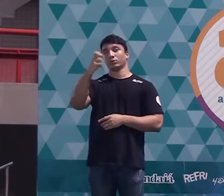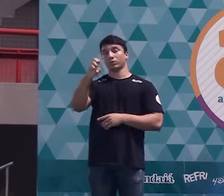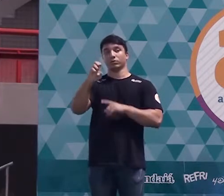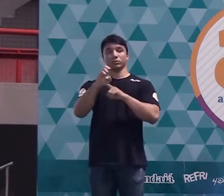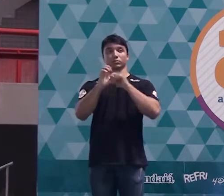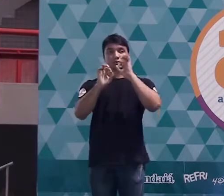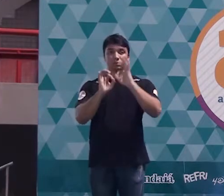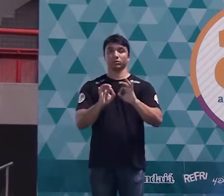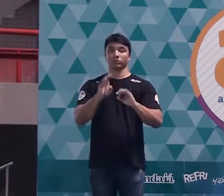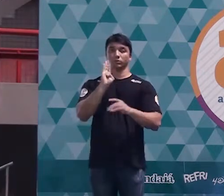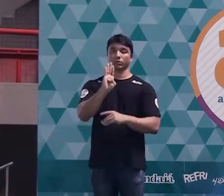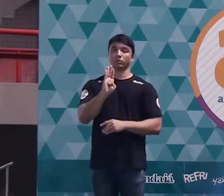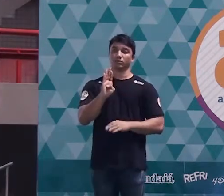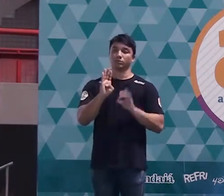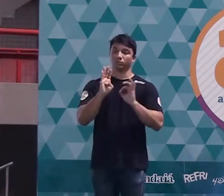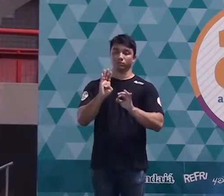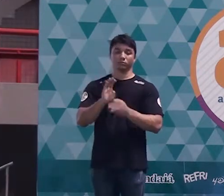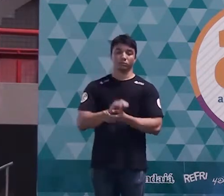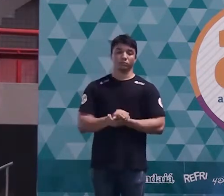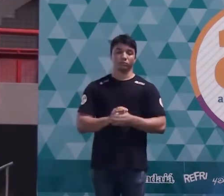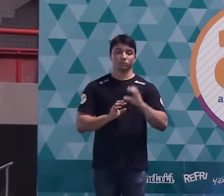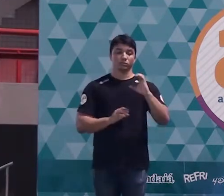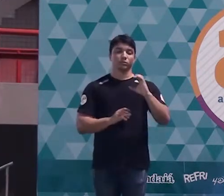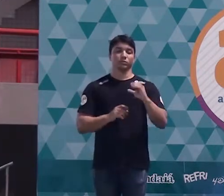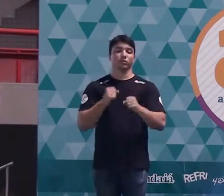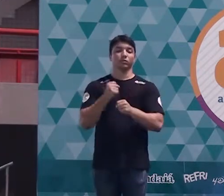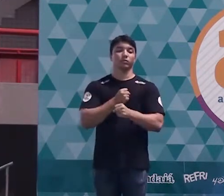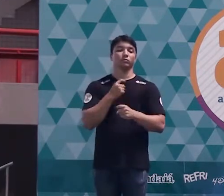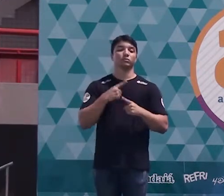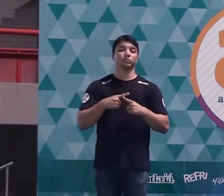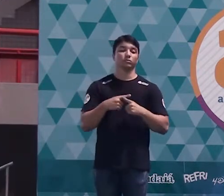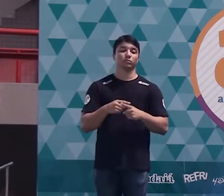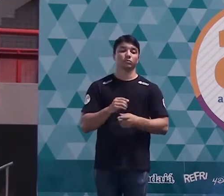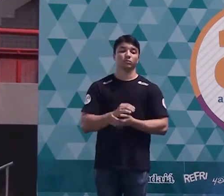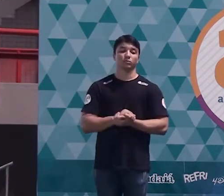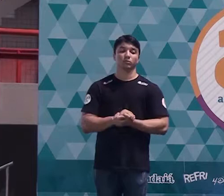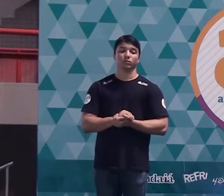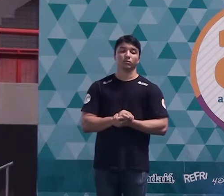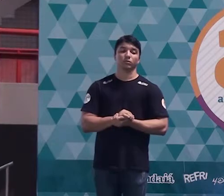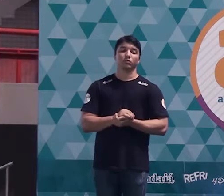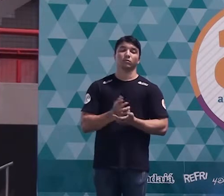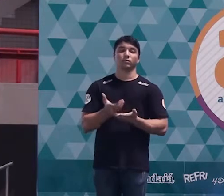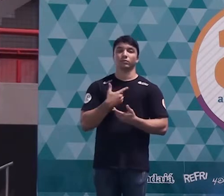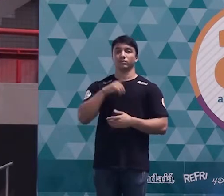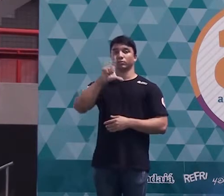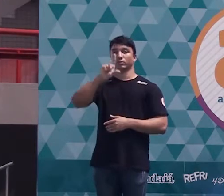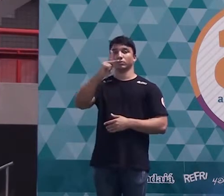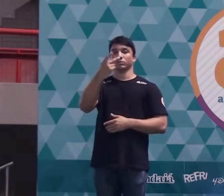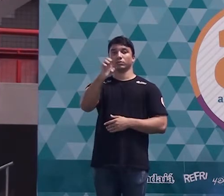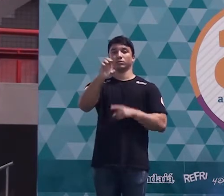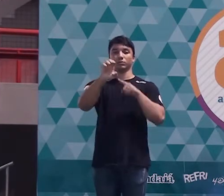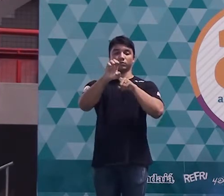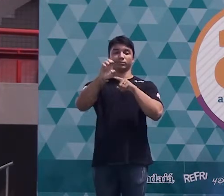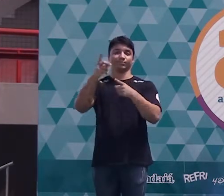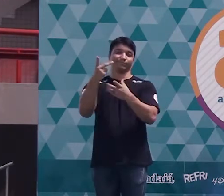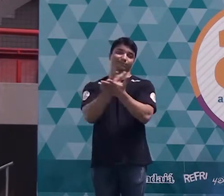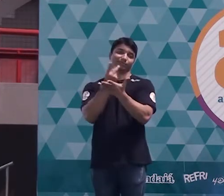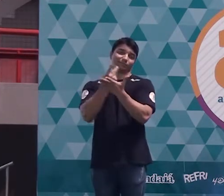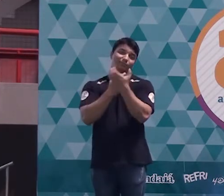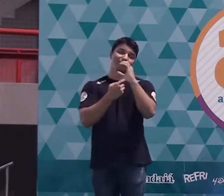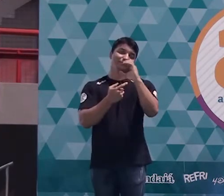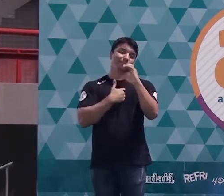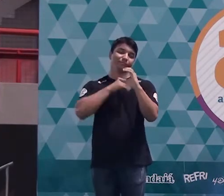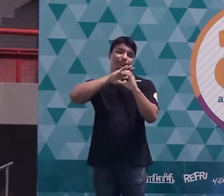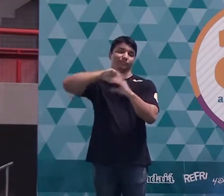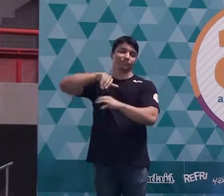item B está correto. E por que o C está falso, professor? Precisa dizer mais alguma coisa aí do item C?